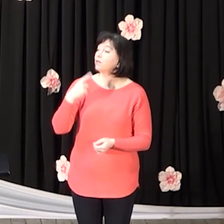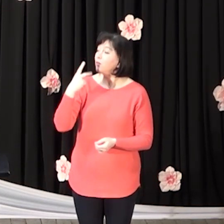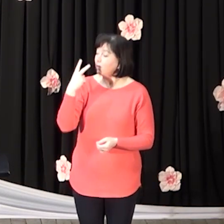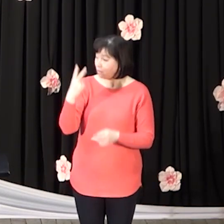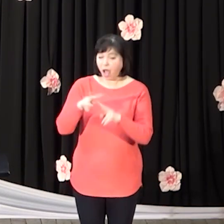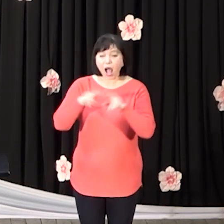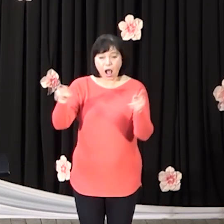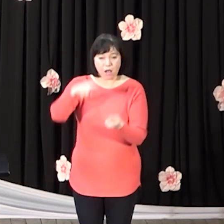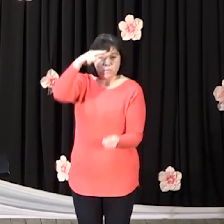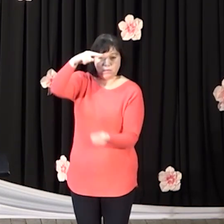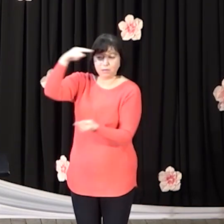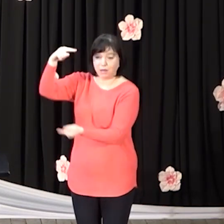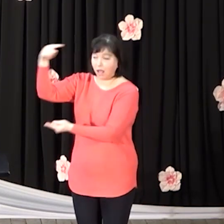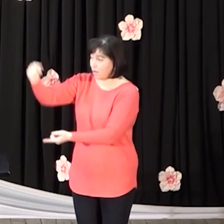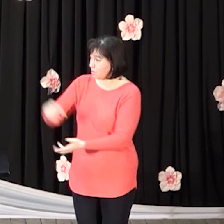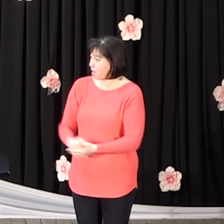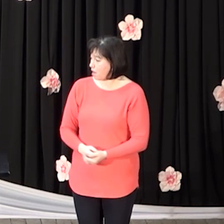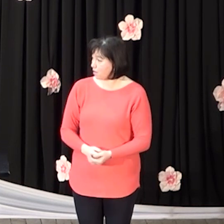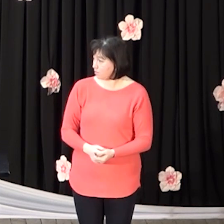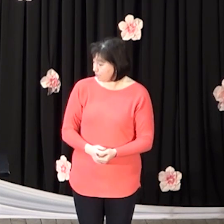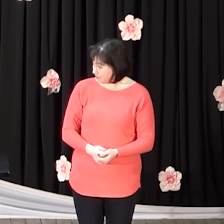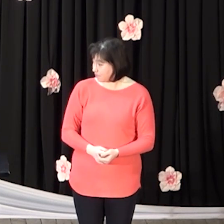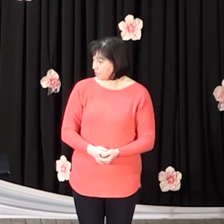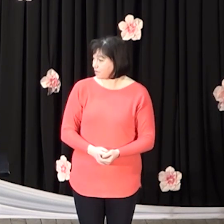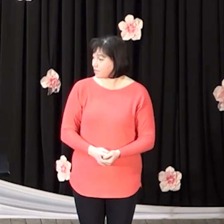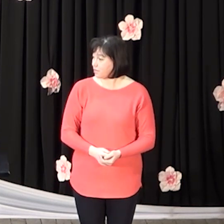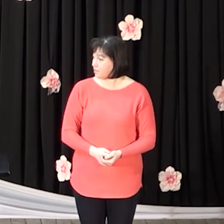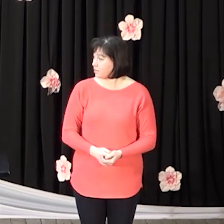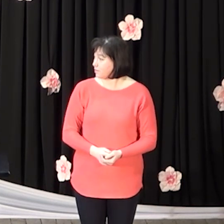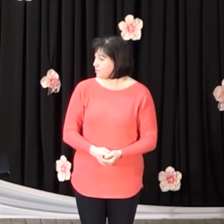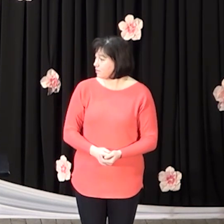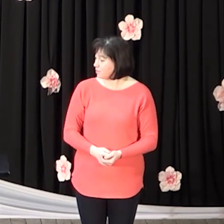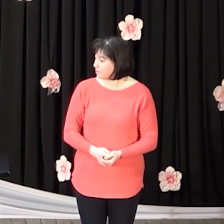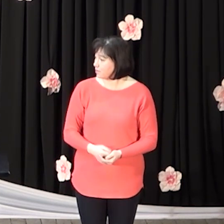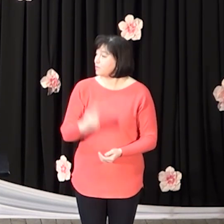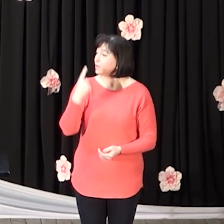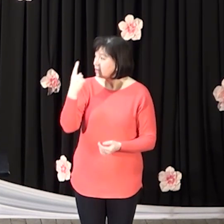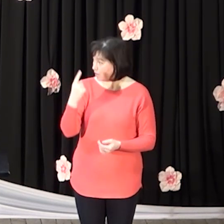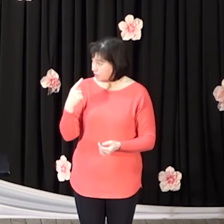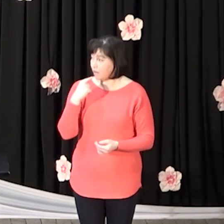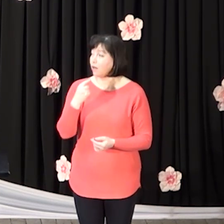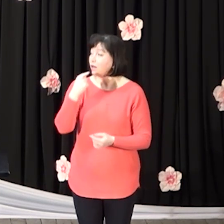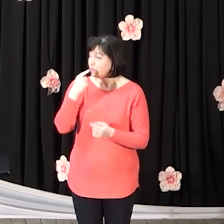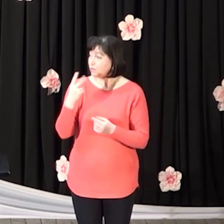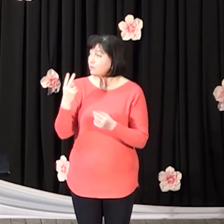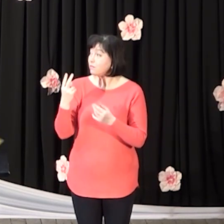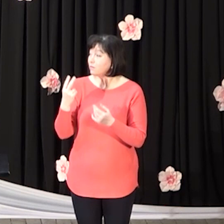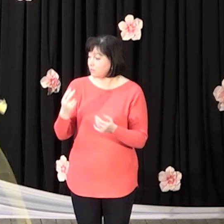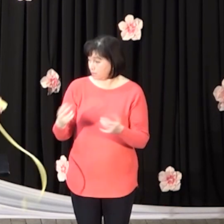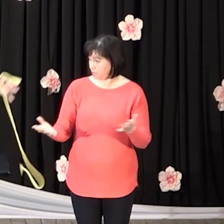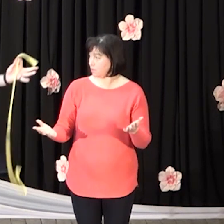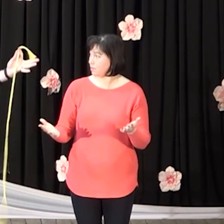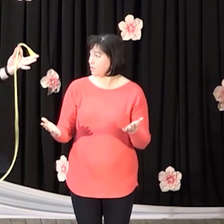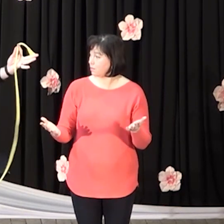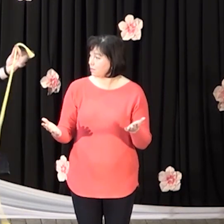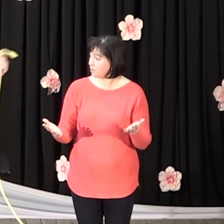de lungimea celui de-al doilea, iar al treilea este exact de lungimea celorlalte două. Unul merge aici, unul merge aici și